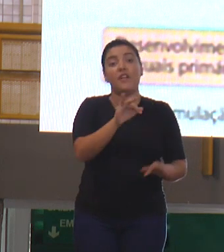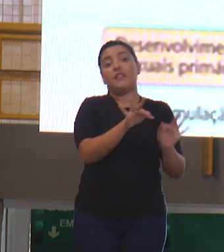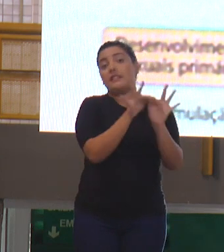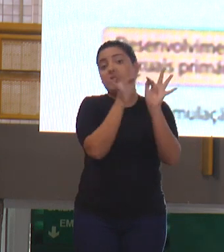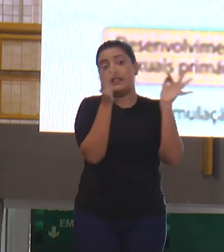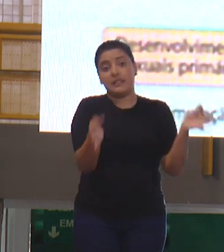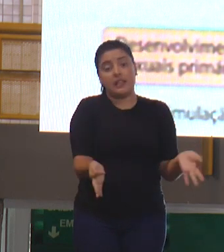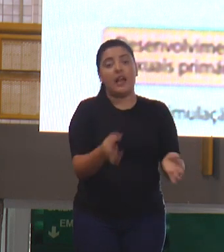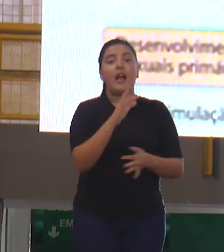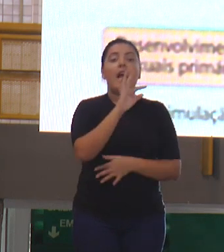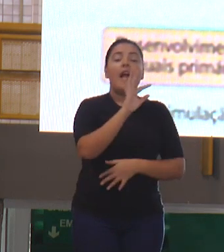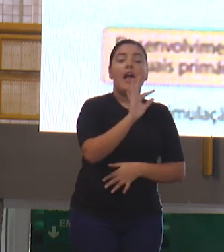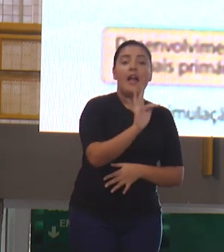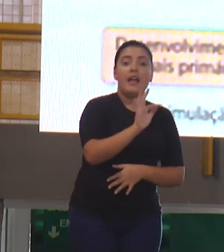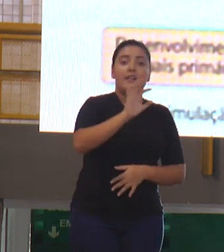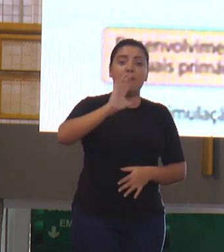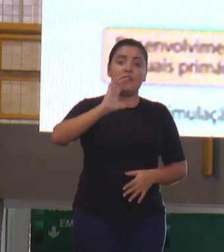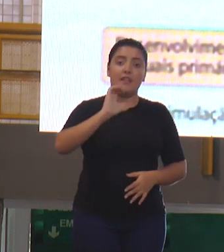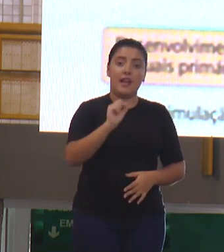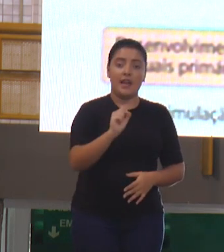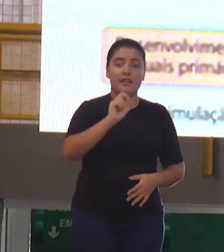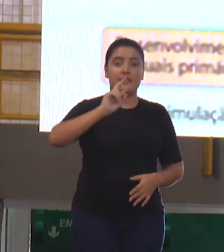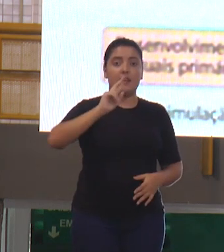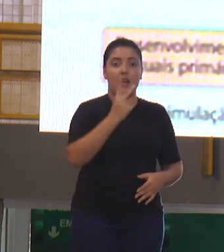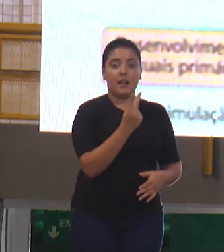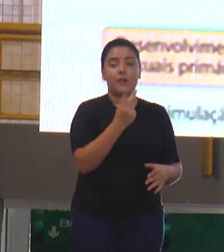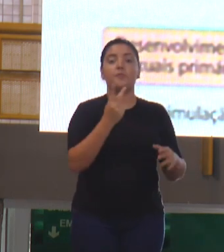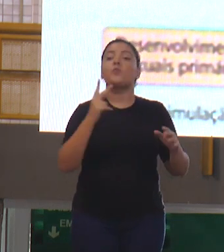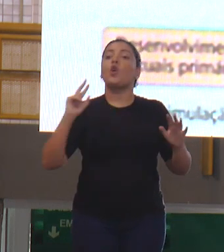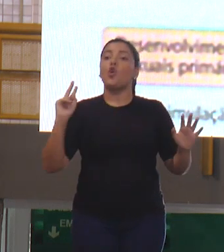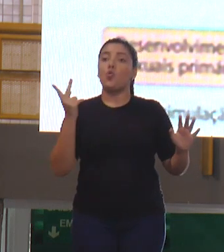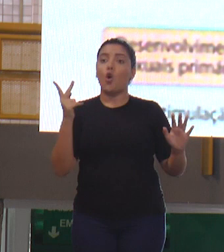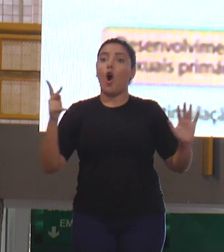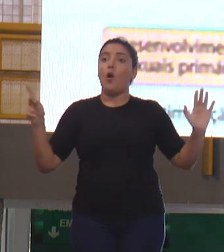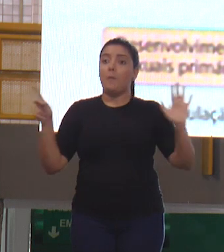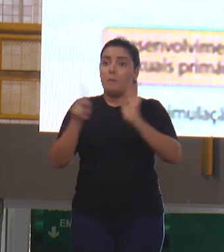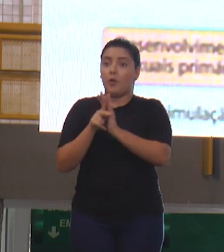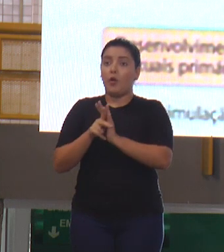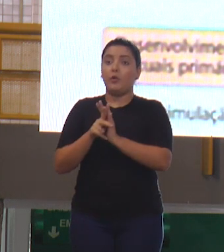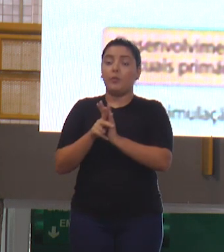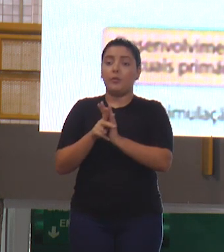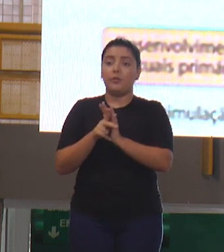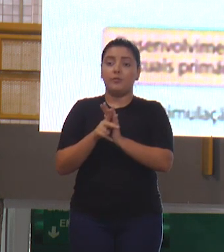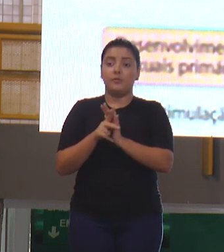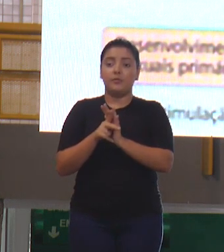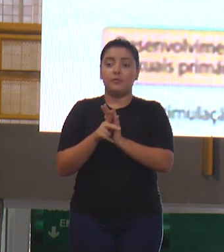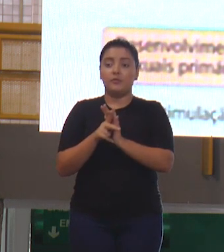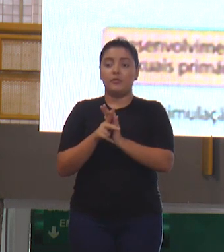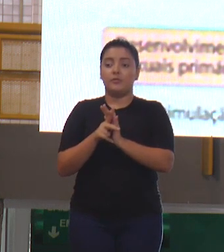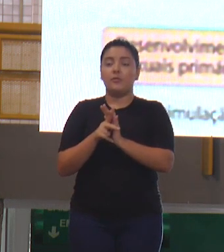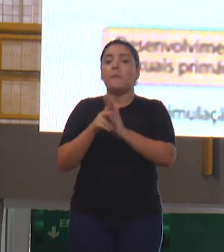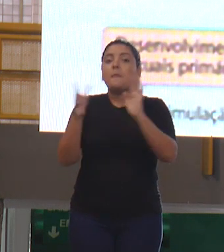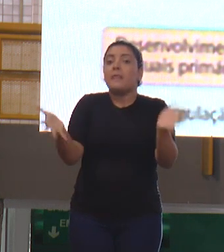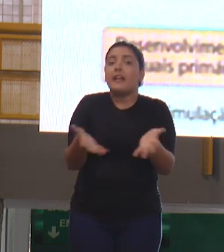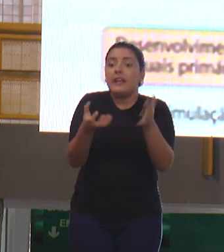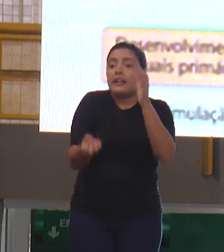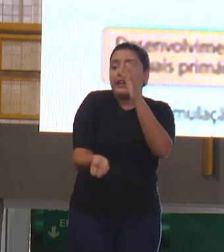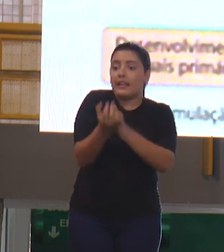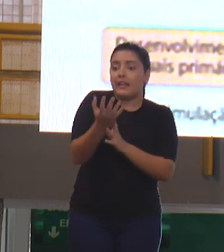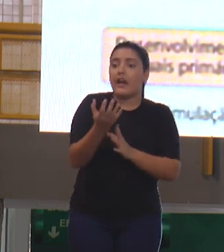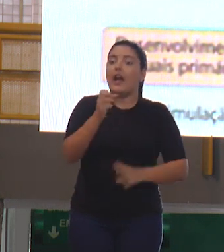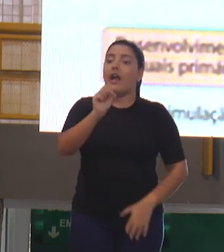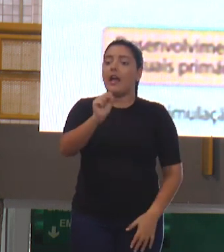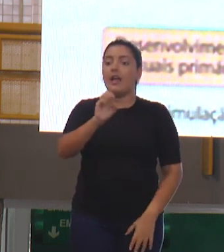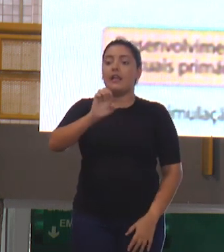simples. FSH, hormônio que estimula os folículos, produção de